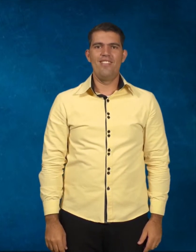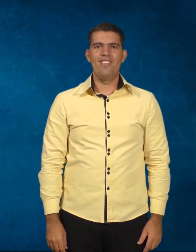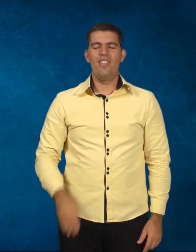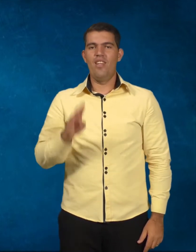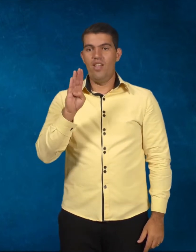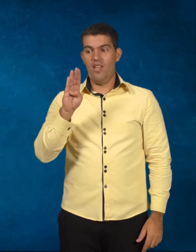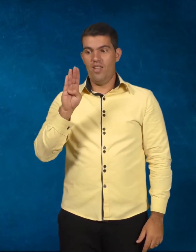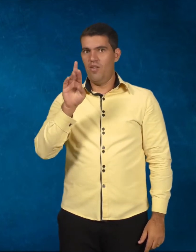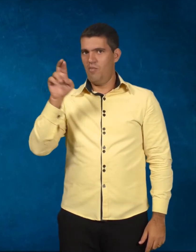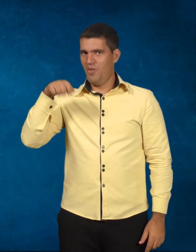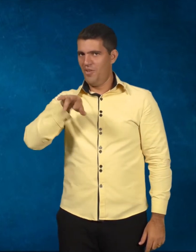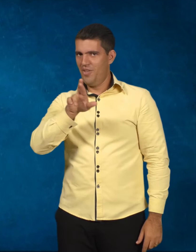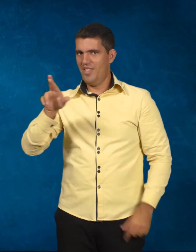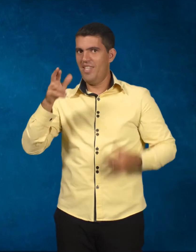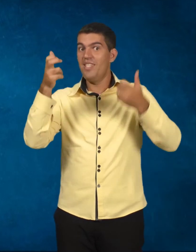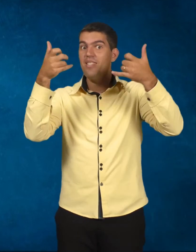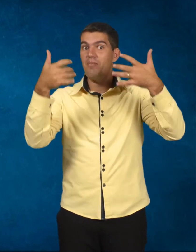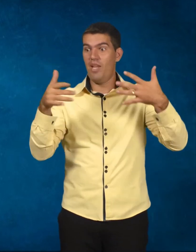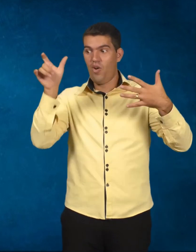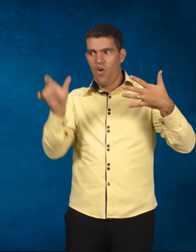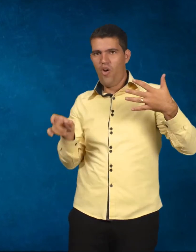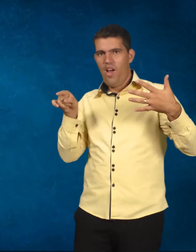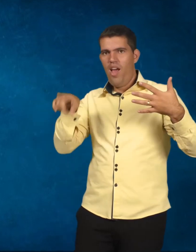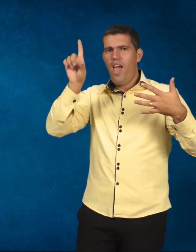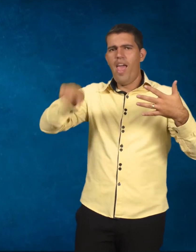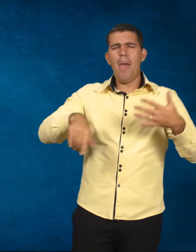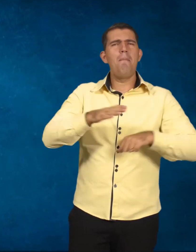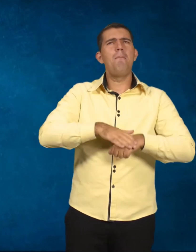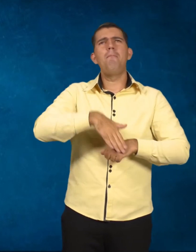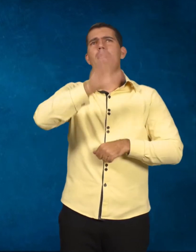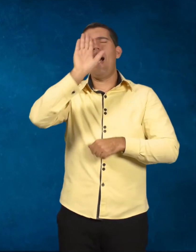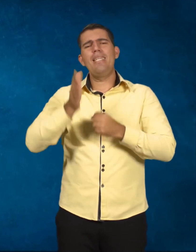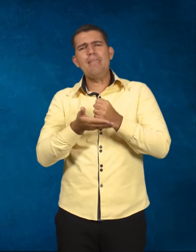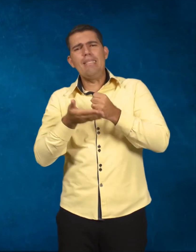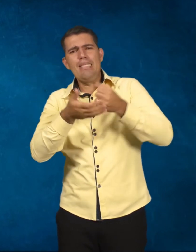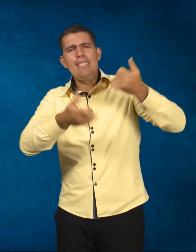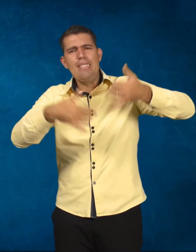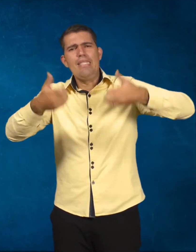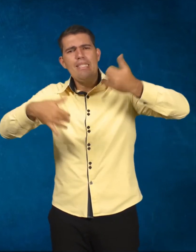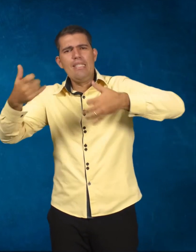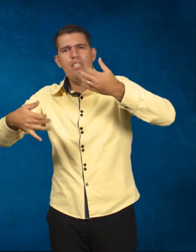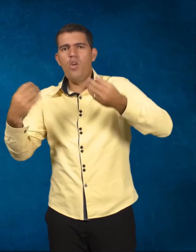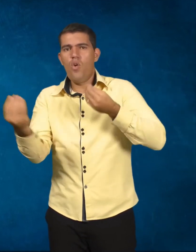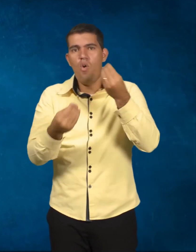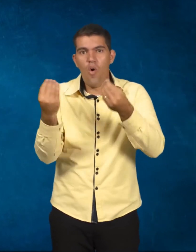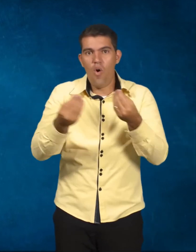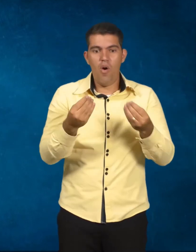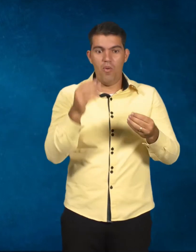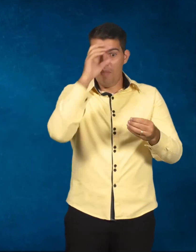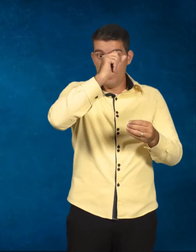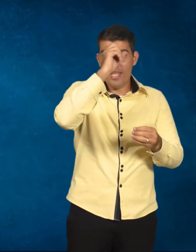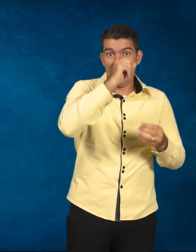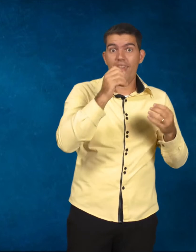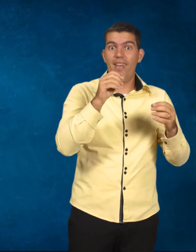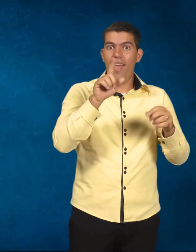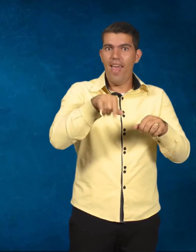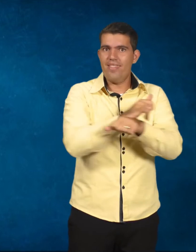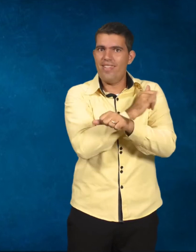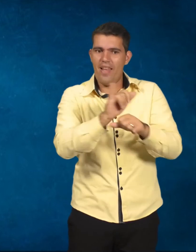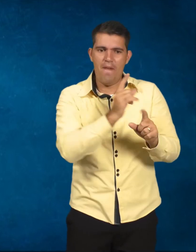Brunner é provavelmente o autor que deu mais fundamentação didática ao método da aprendizagem por descoberta. Nesse método, o